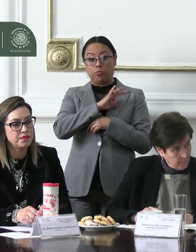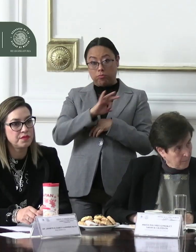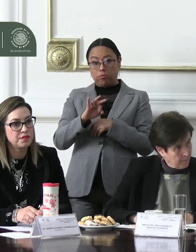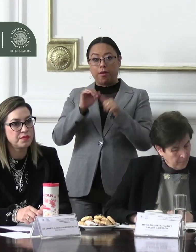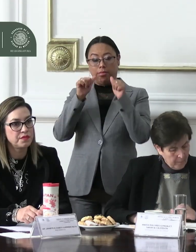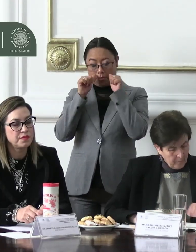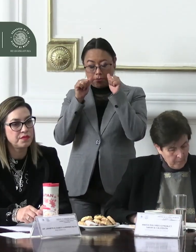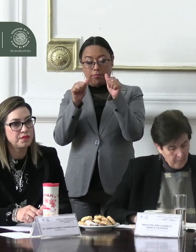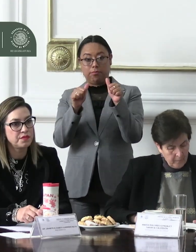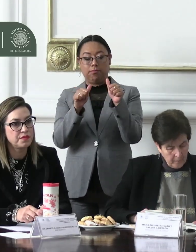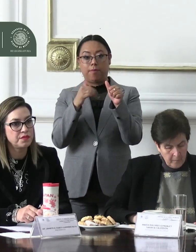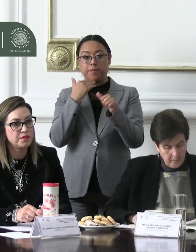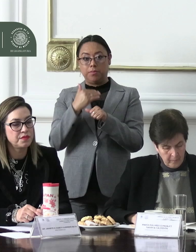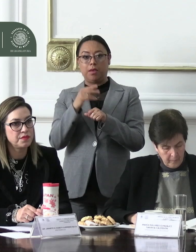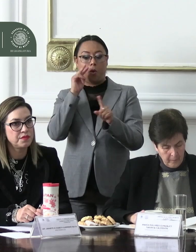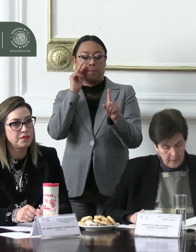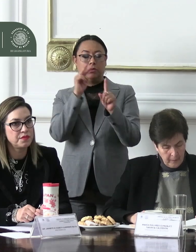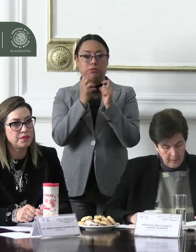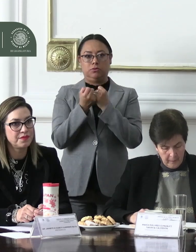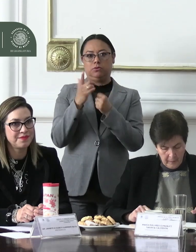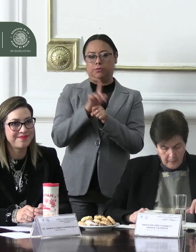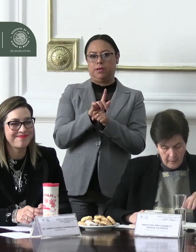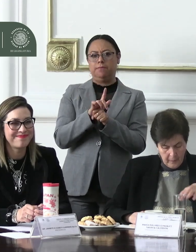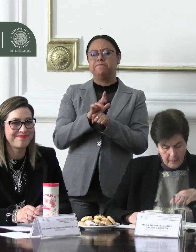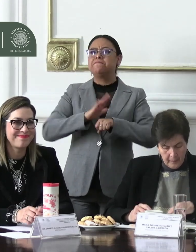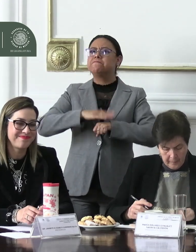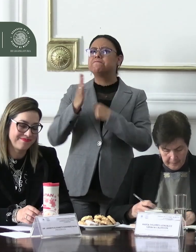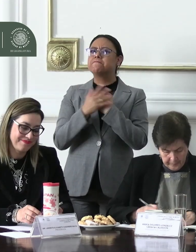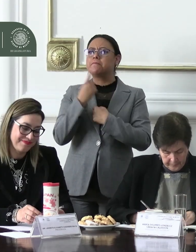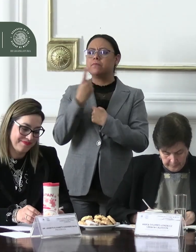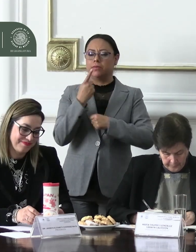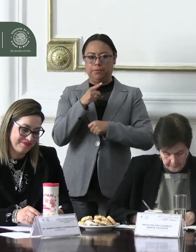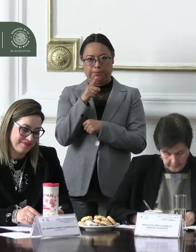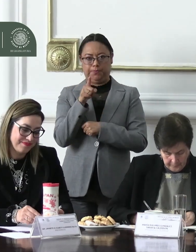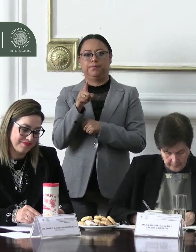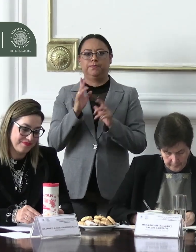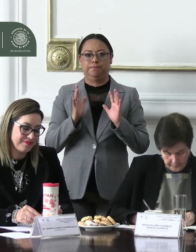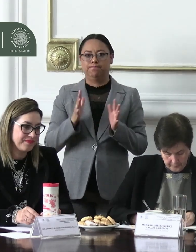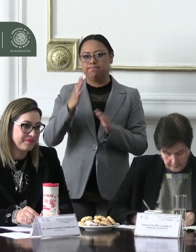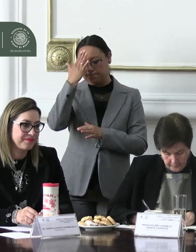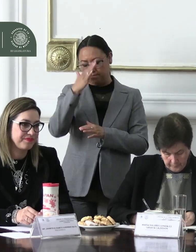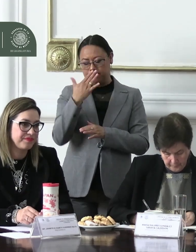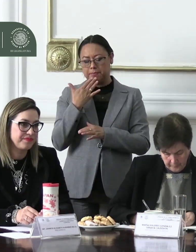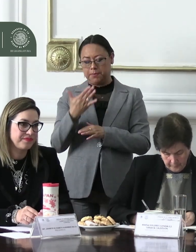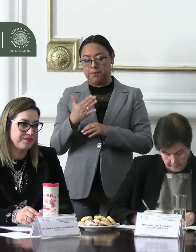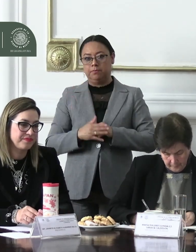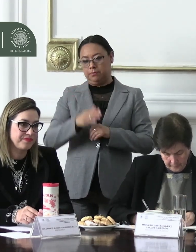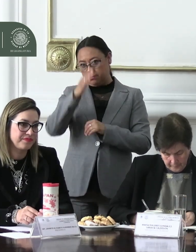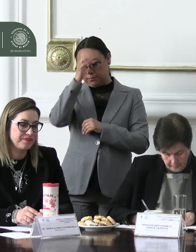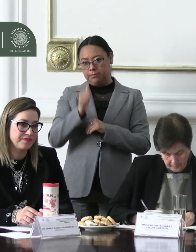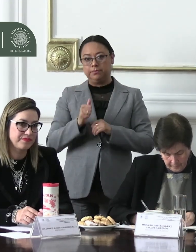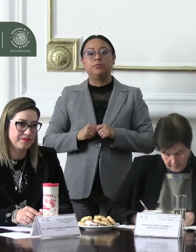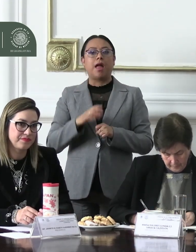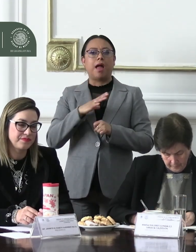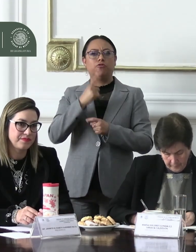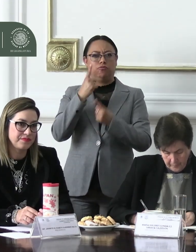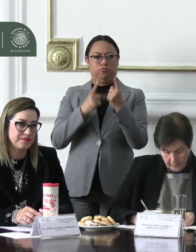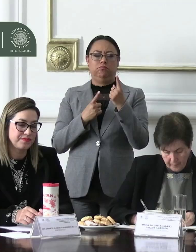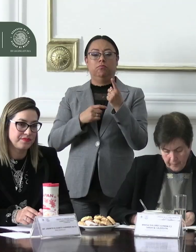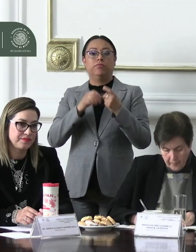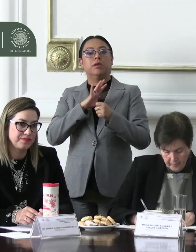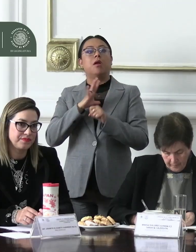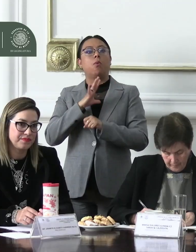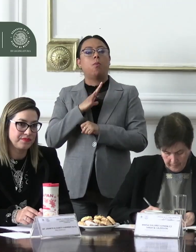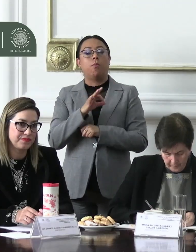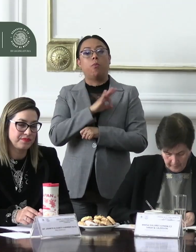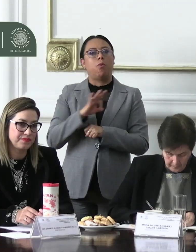social? Sobre todo porque, como bien saben, y sale el acuerdo de Escazú, nos ordena establecer